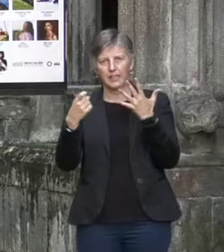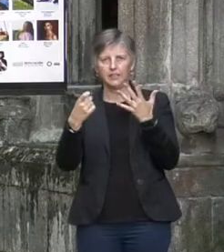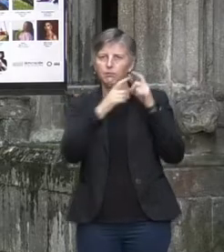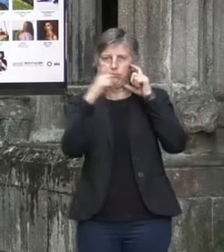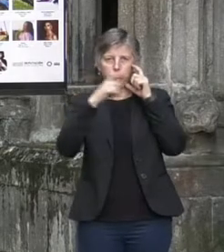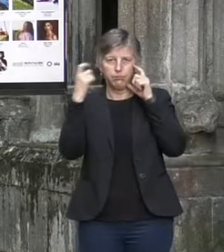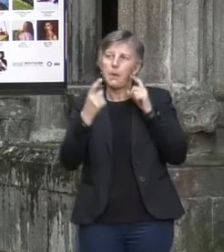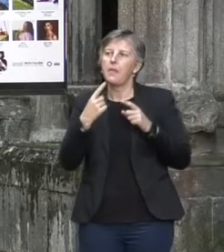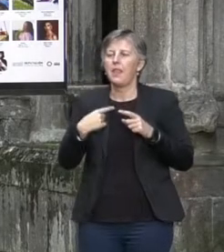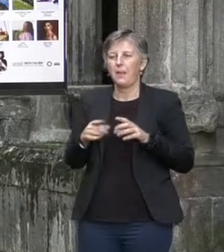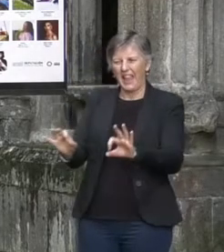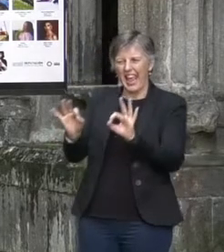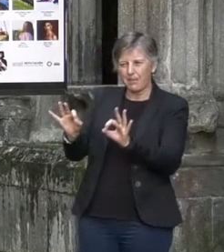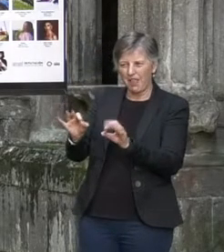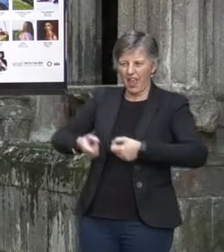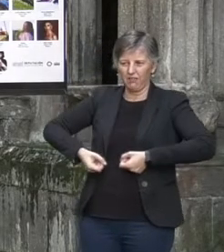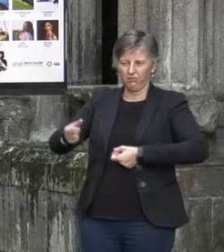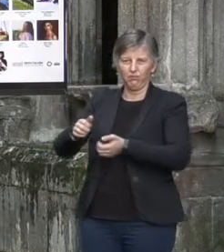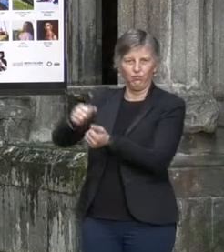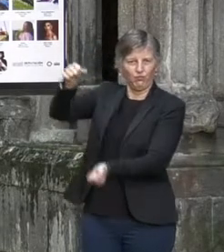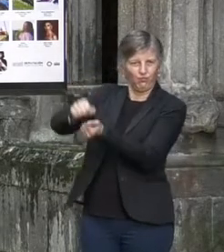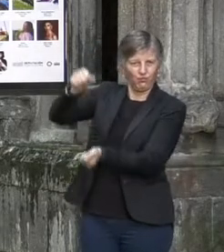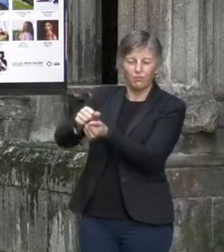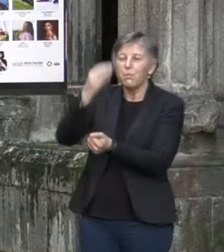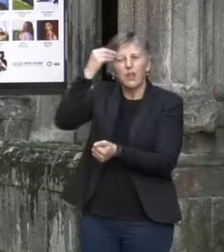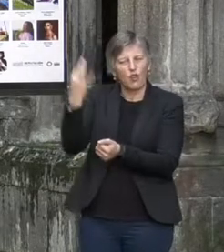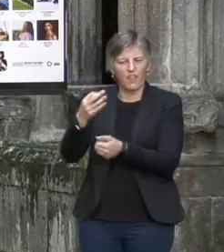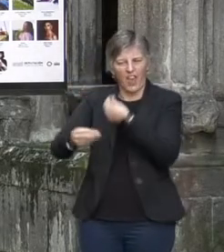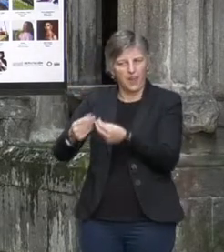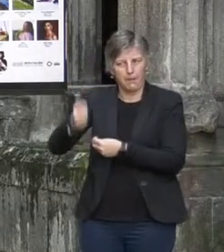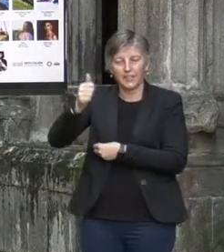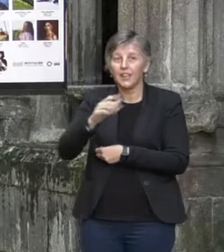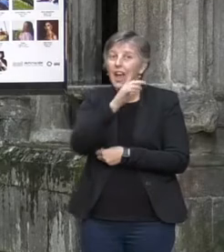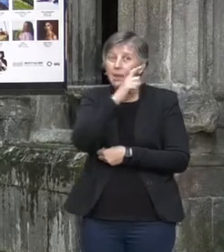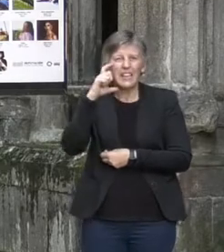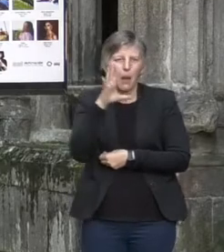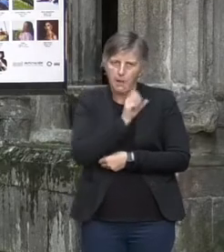tirada limitada, pero eu creo que imos ter que facer bastantes máis, que